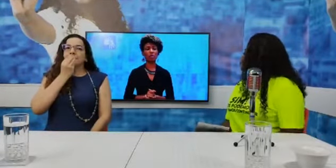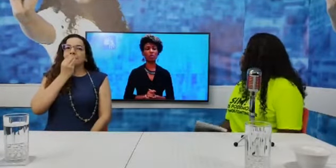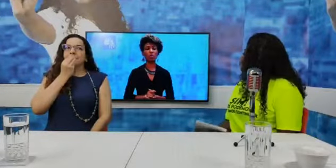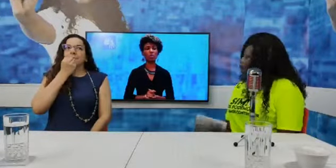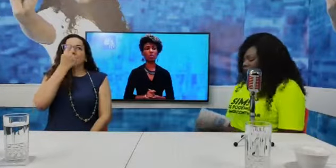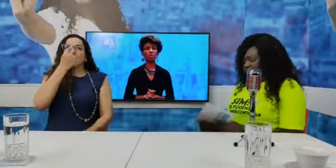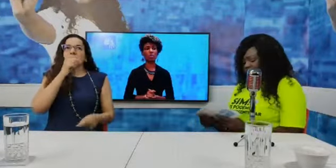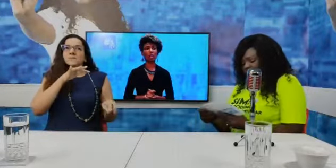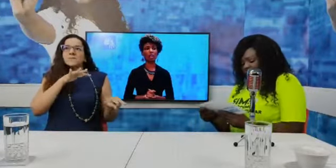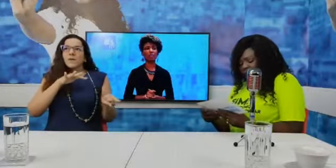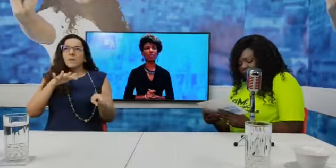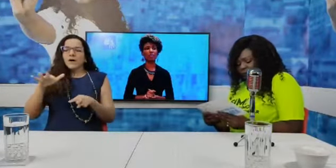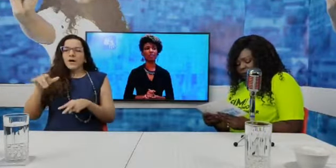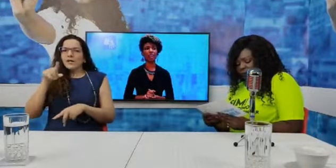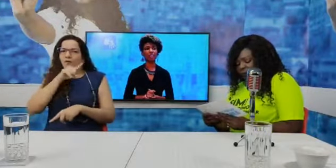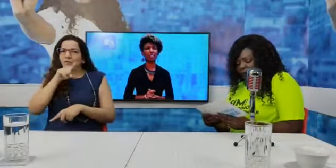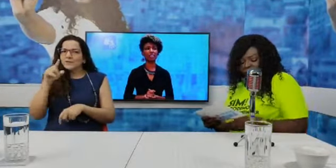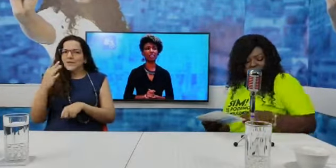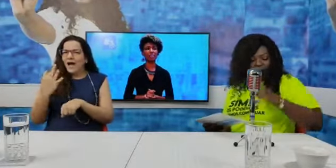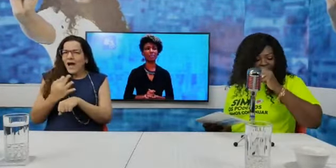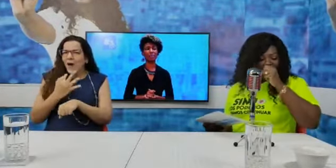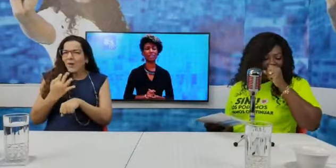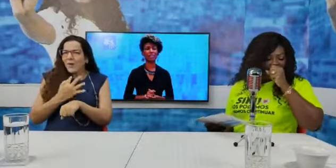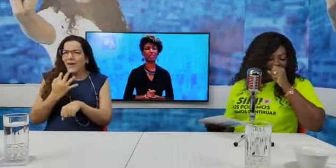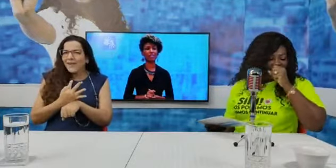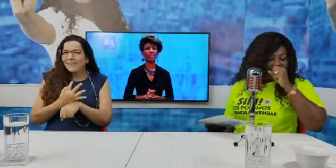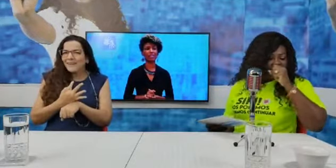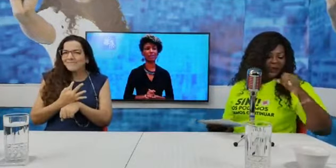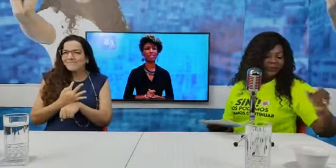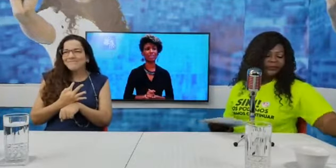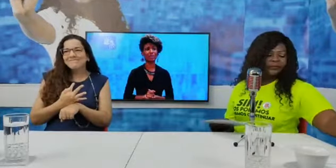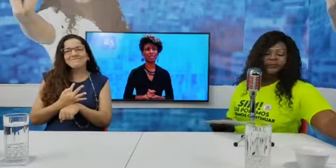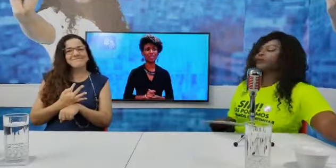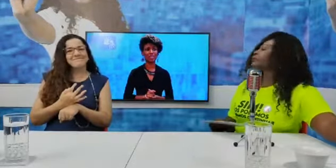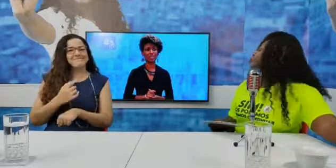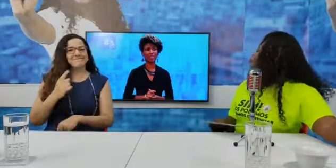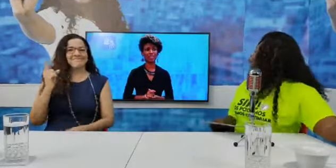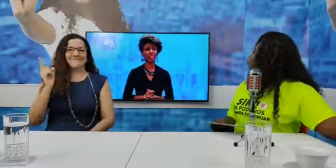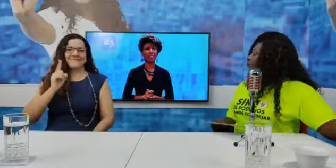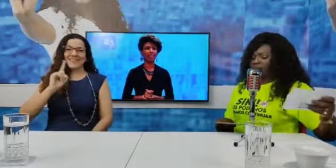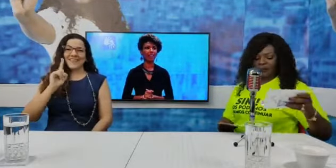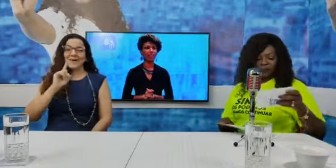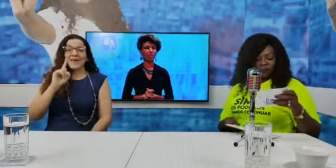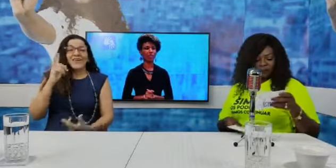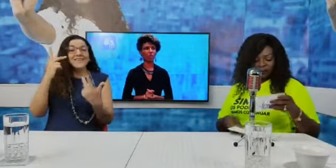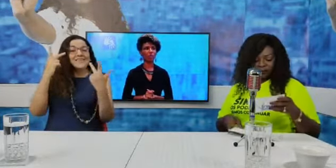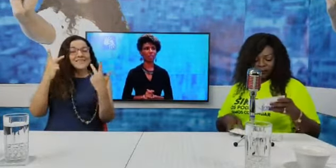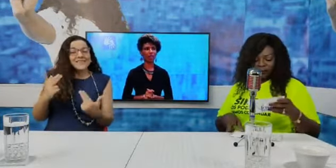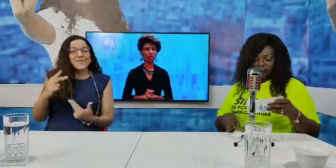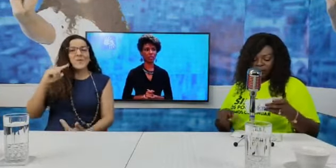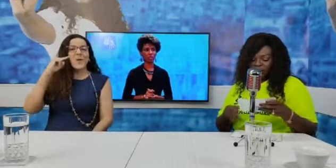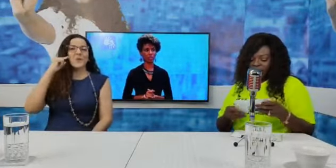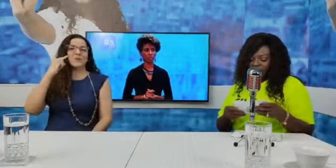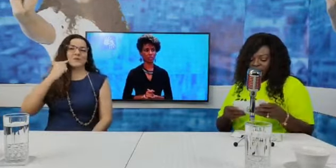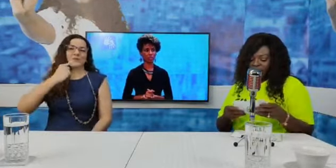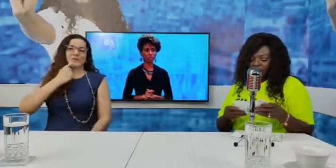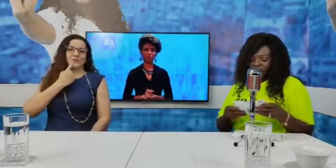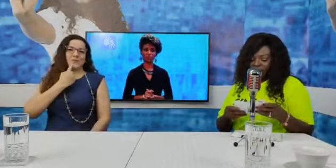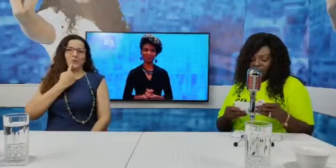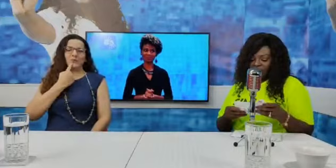Mas os surdos faltam, né? Imagine, durante a semana toda vocês ficarem sem ter como se comunicar com outras